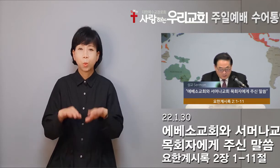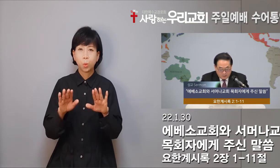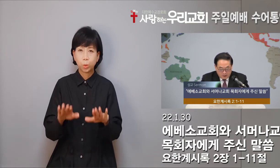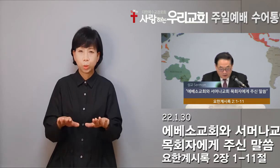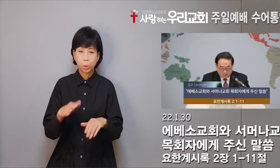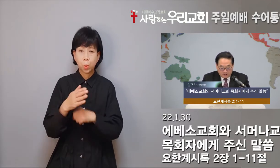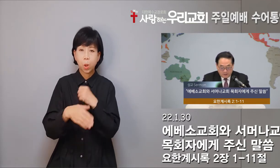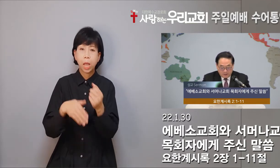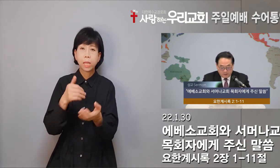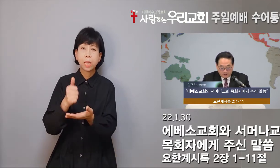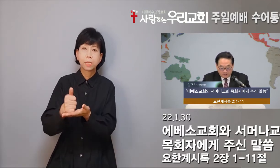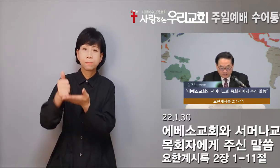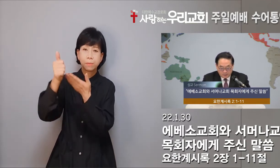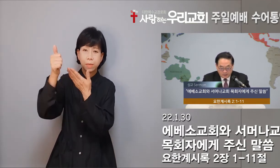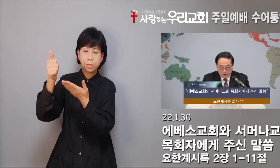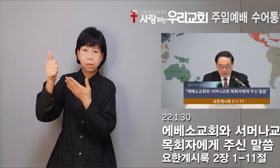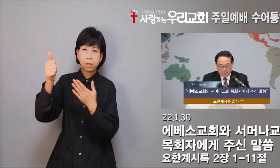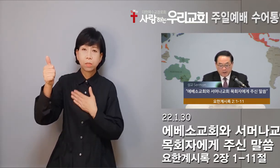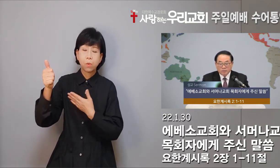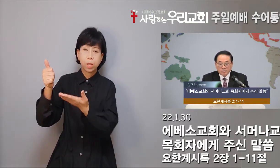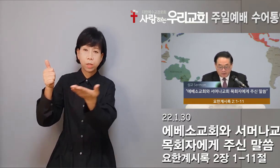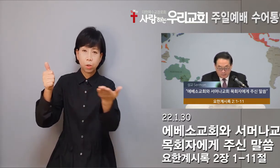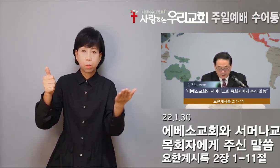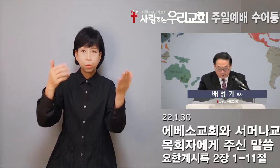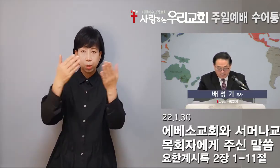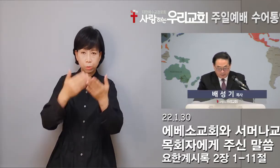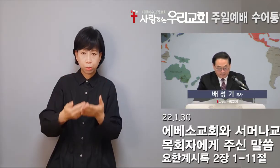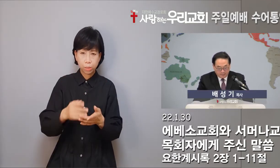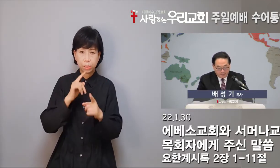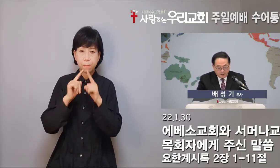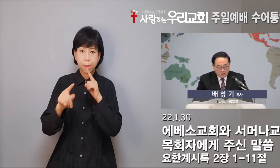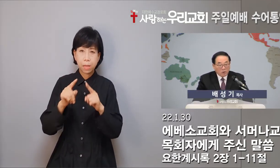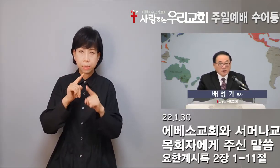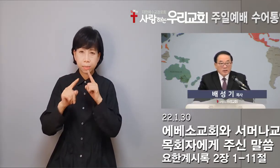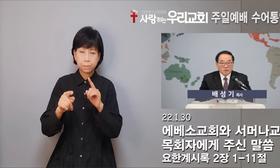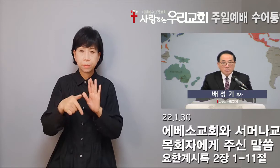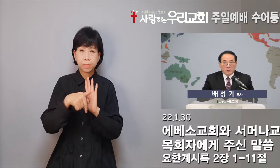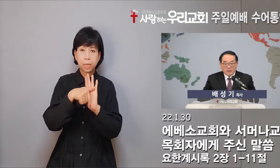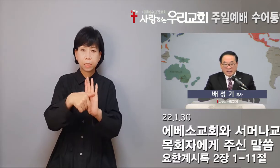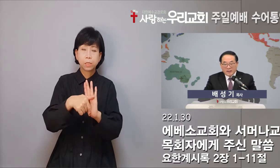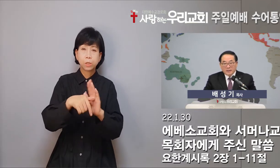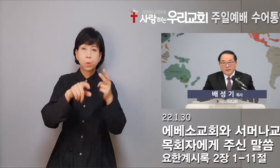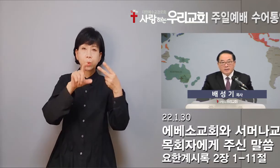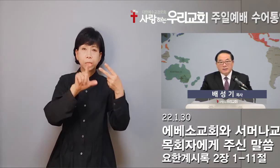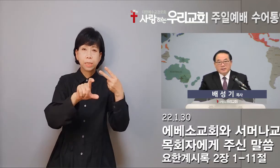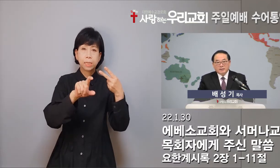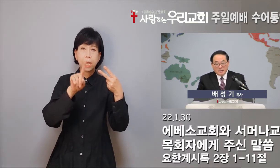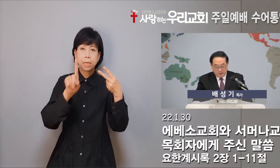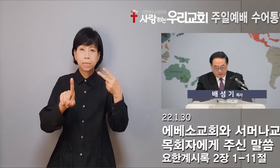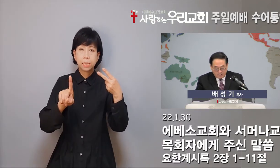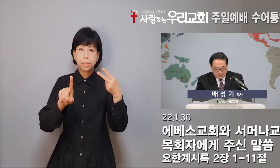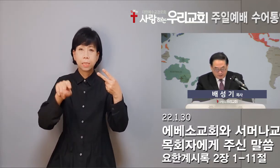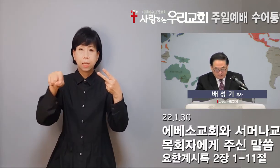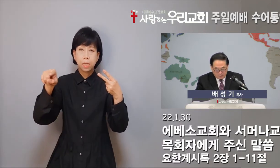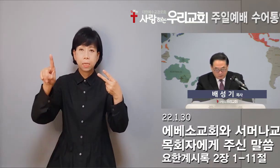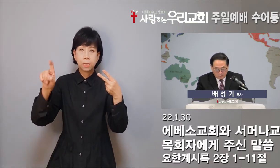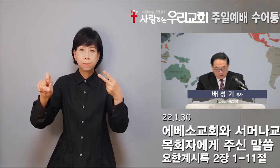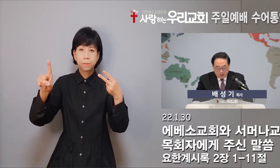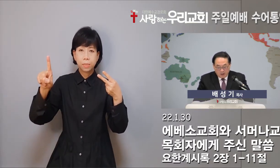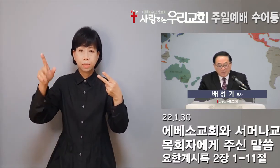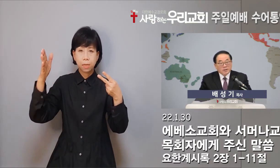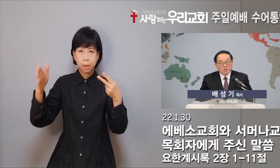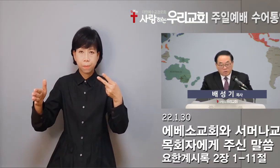오늘 또 하나님께서 저와 여러분에게 주시는 말씀은 요한계시록 2장 1절에서 11절